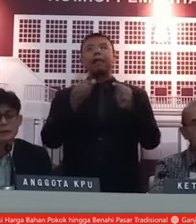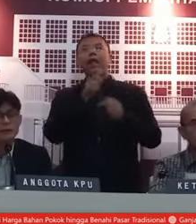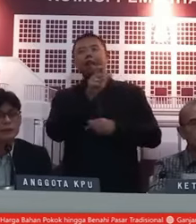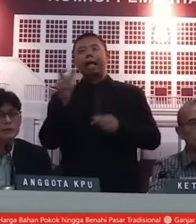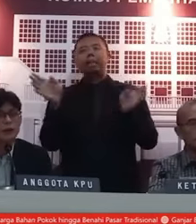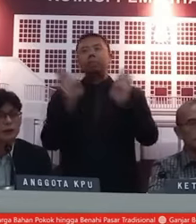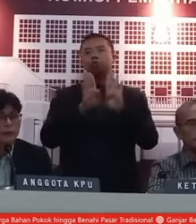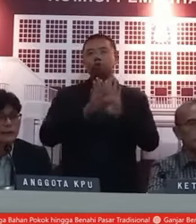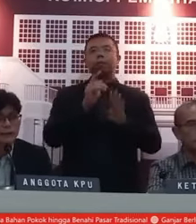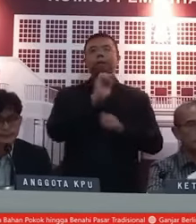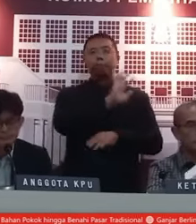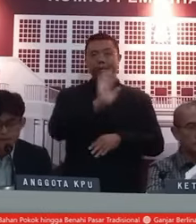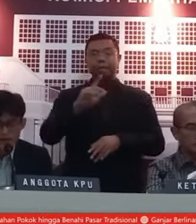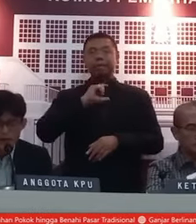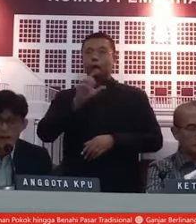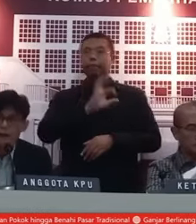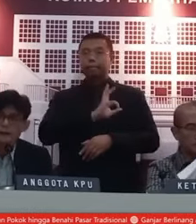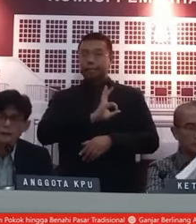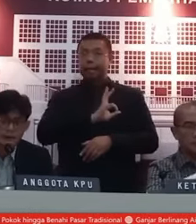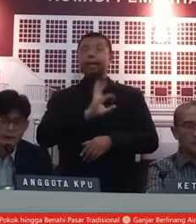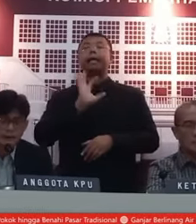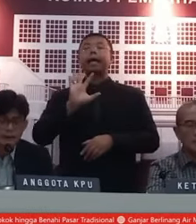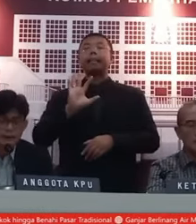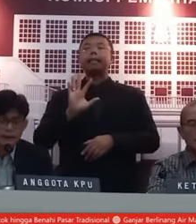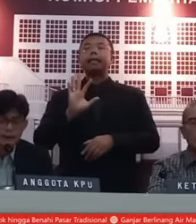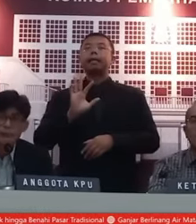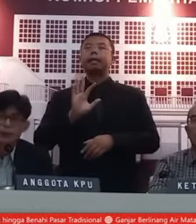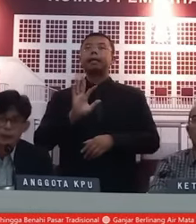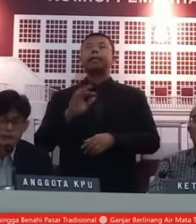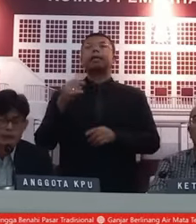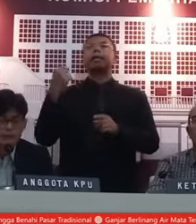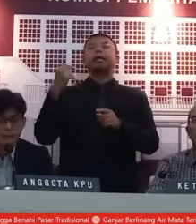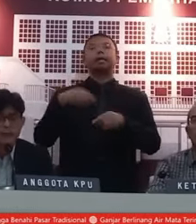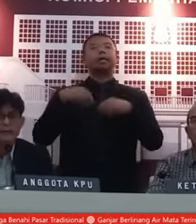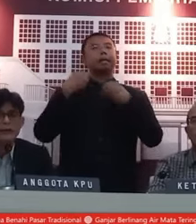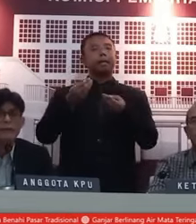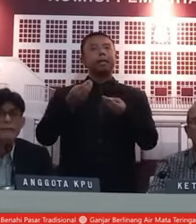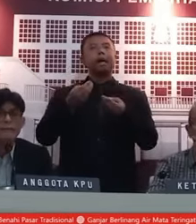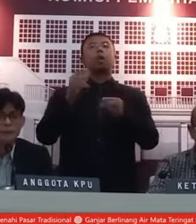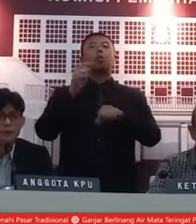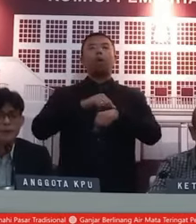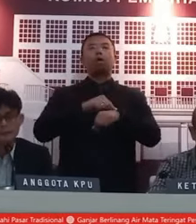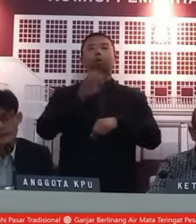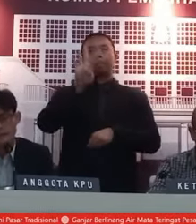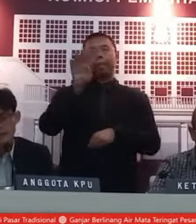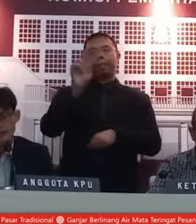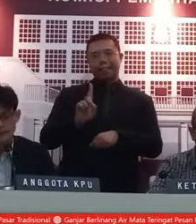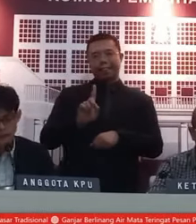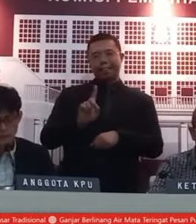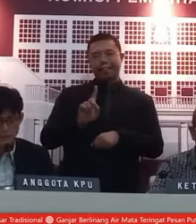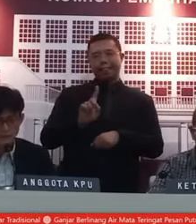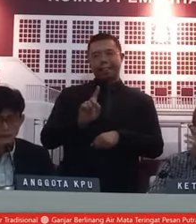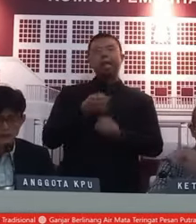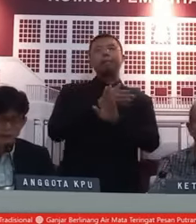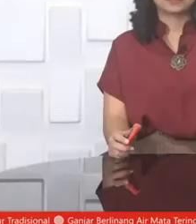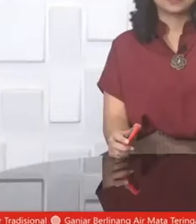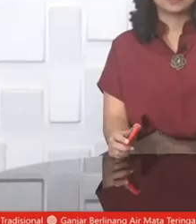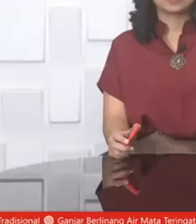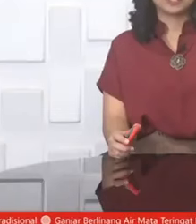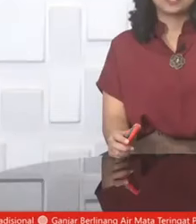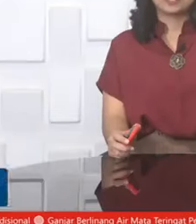masing-masing calon presiden akan dipenuhi sebanyak 4 menit masing-masing